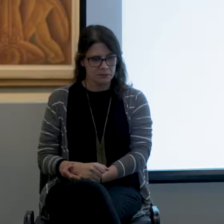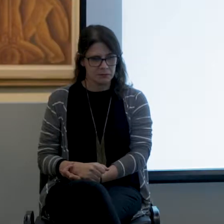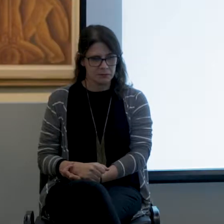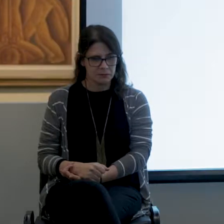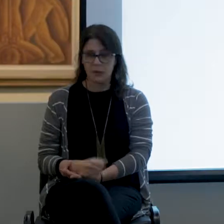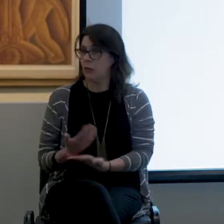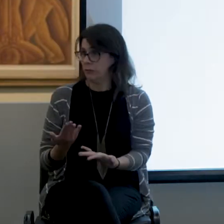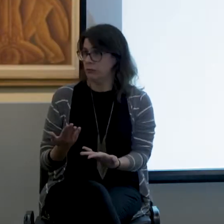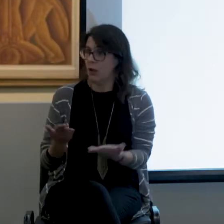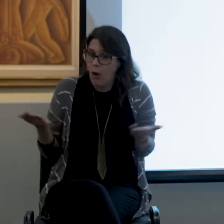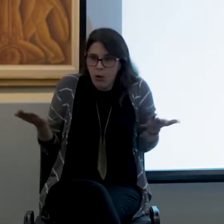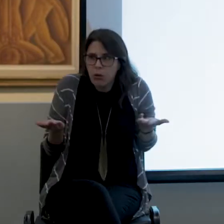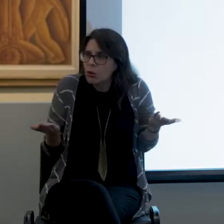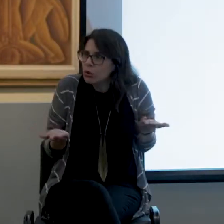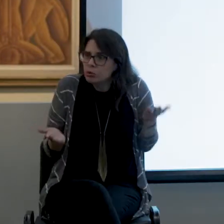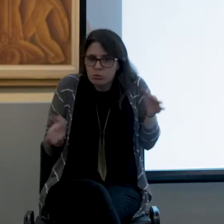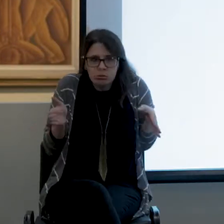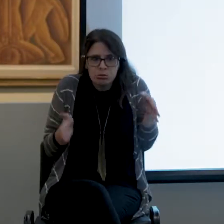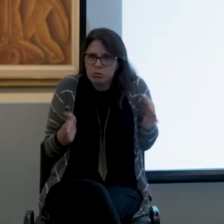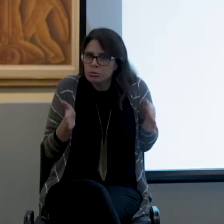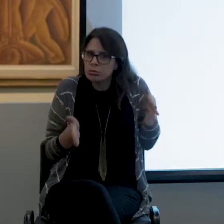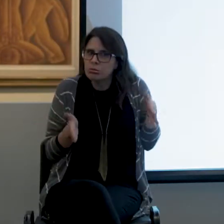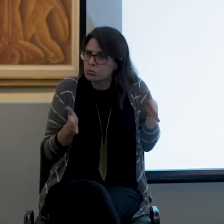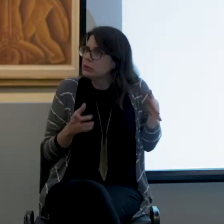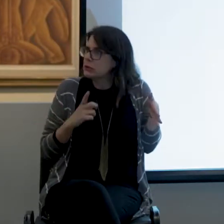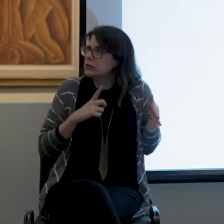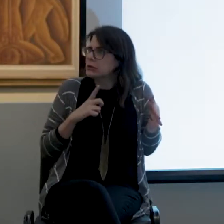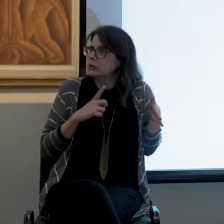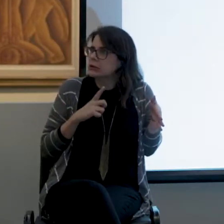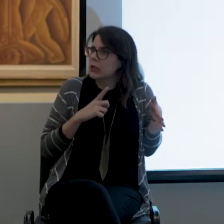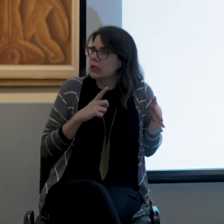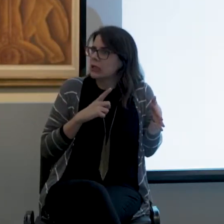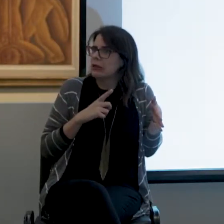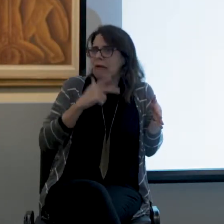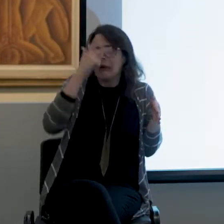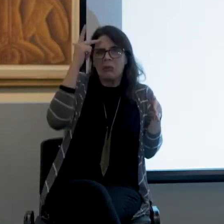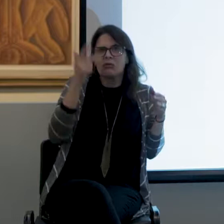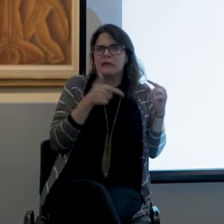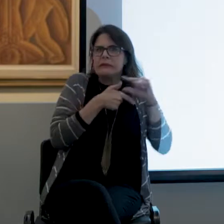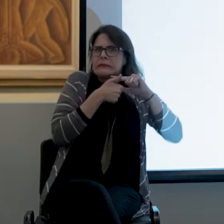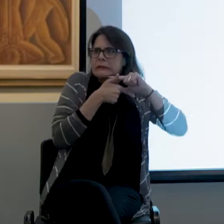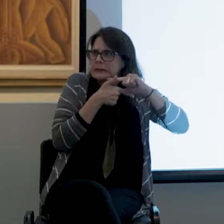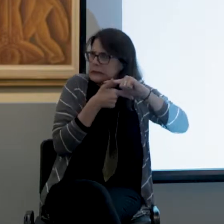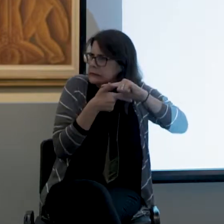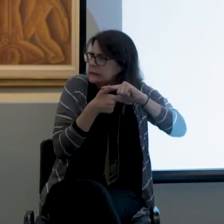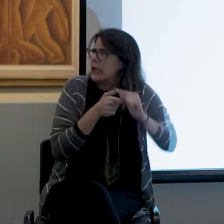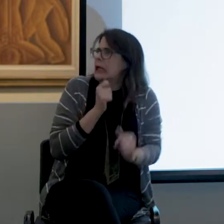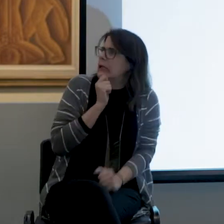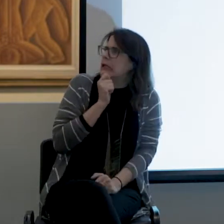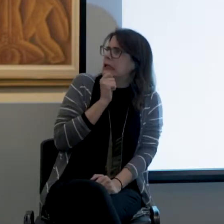Então, se hoje, nesse nosso tempo neoconservador, hiperracionário,